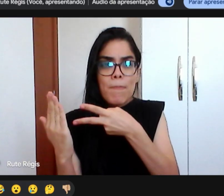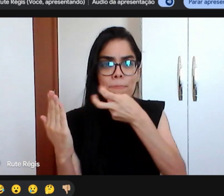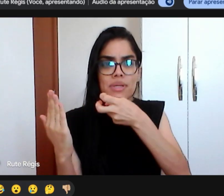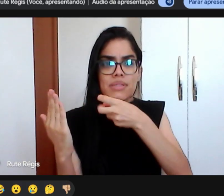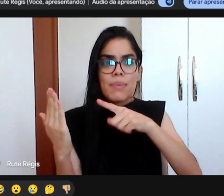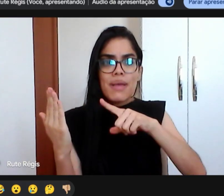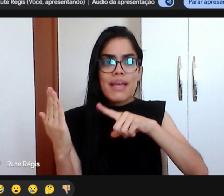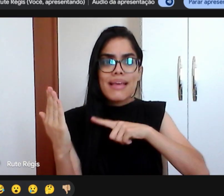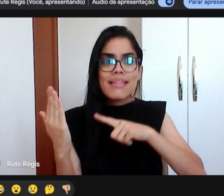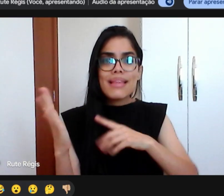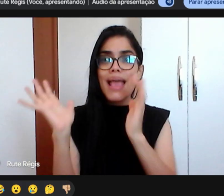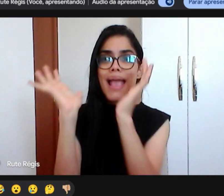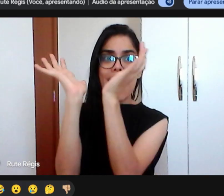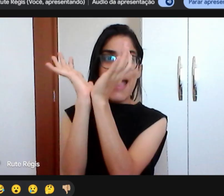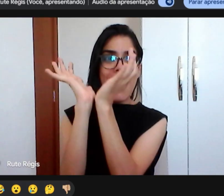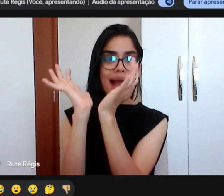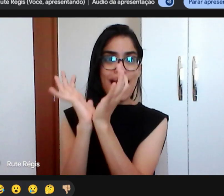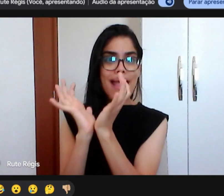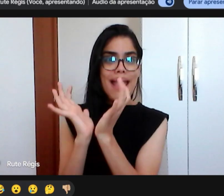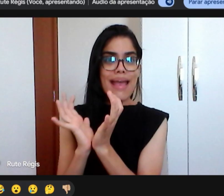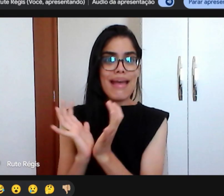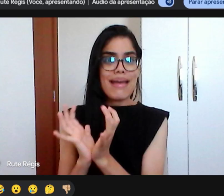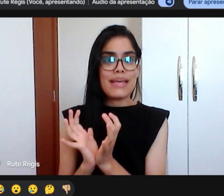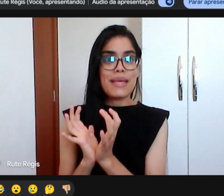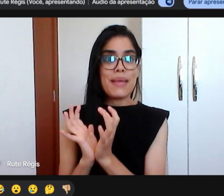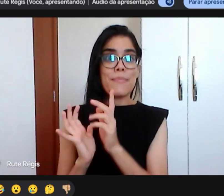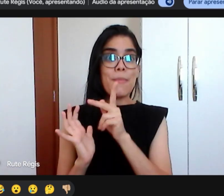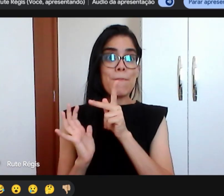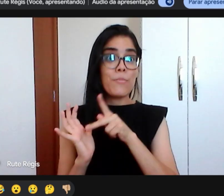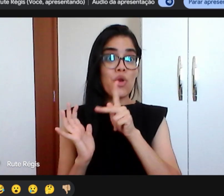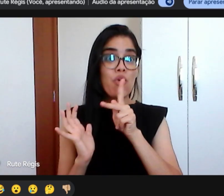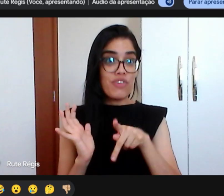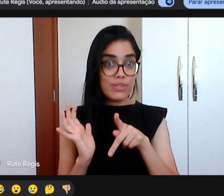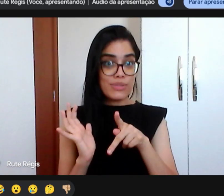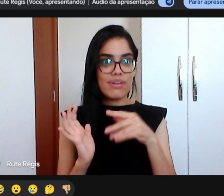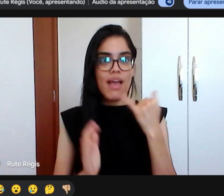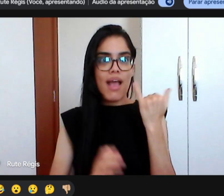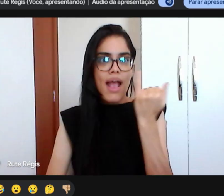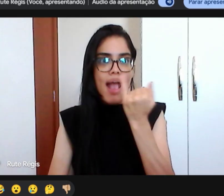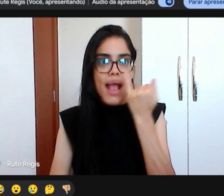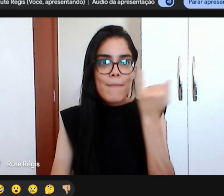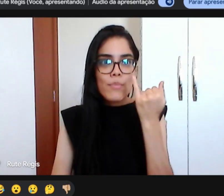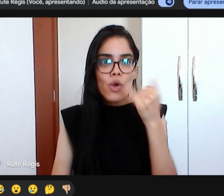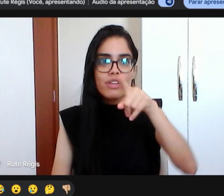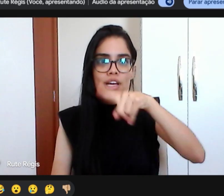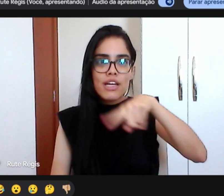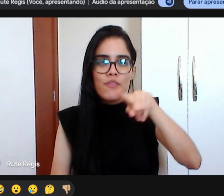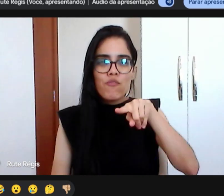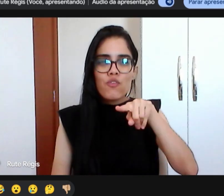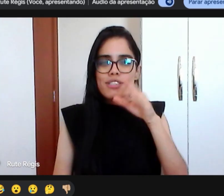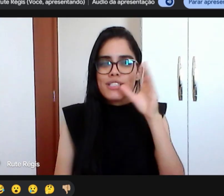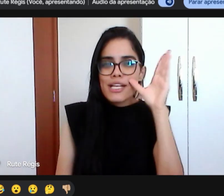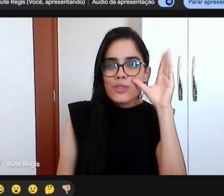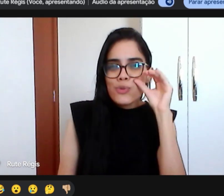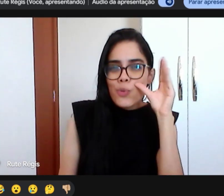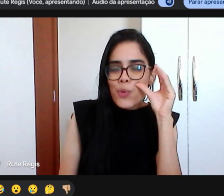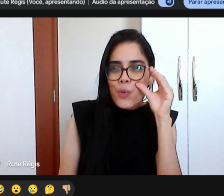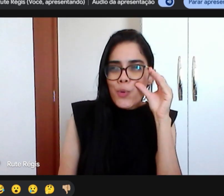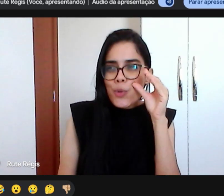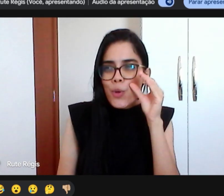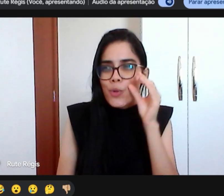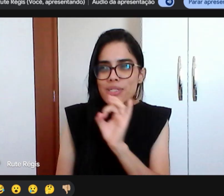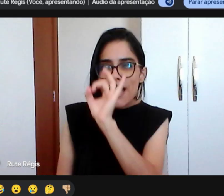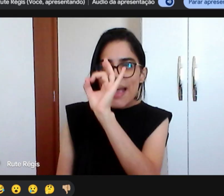pesquisa no site, vocês vão perceber que tem uma equipe de professores referente àquela linha. Então, é importante